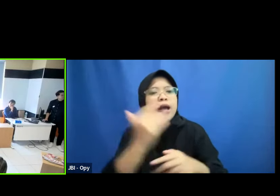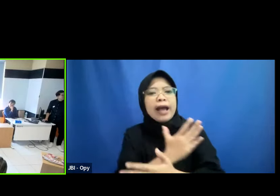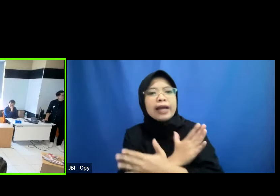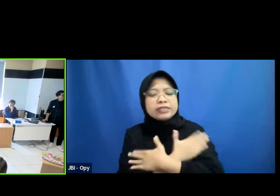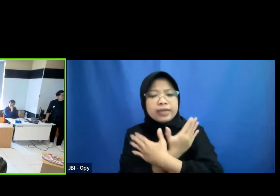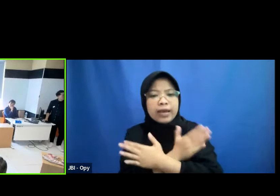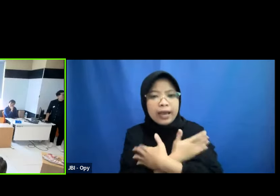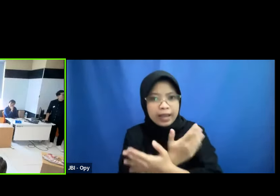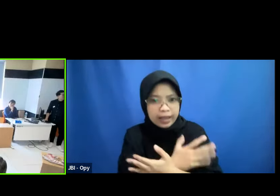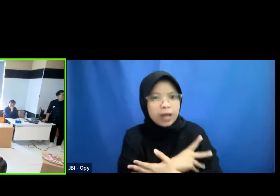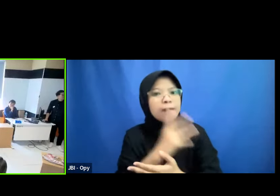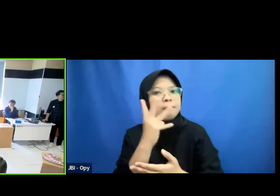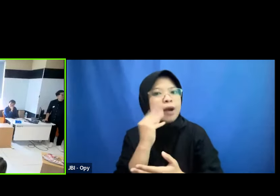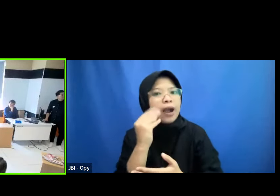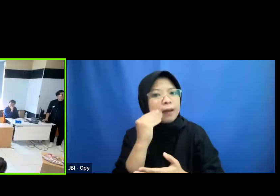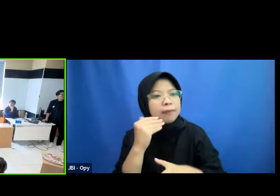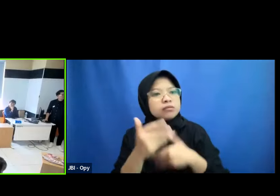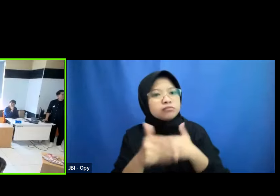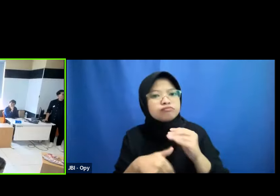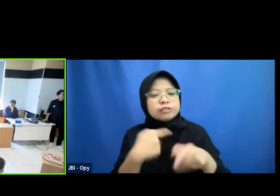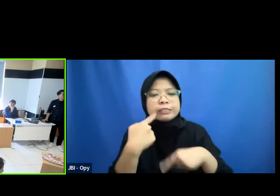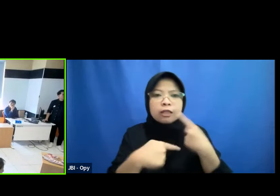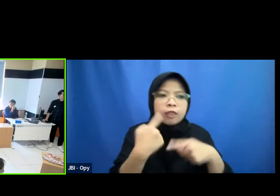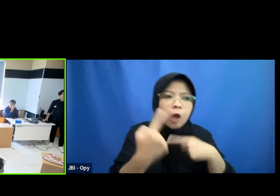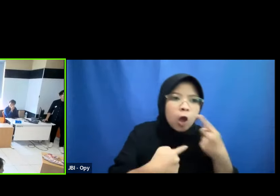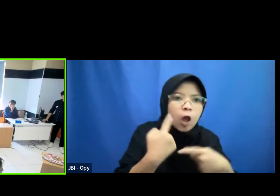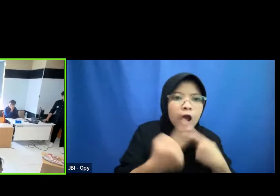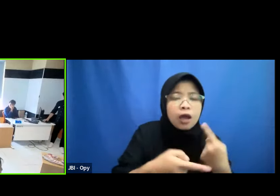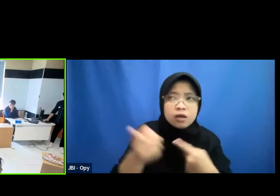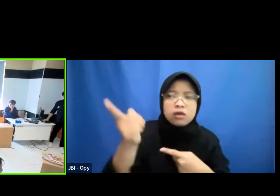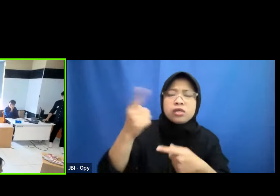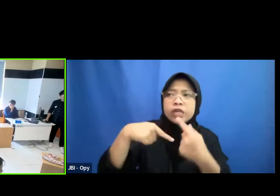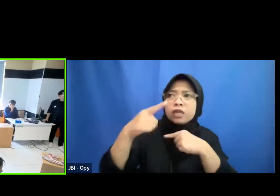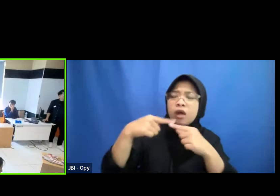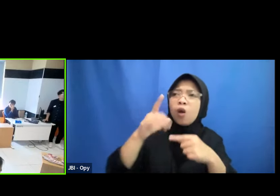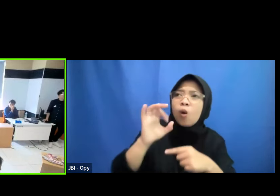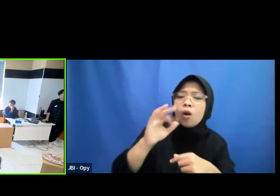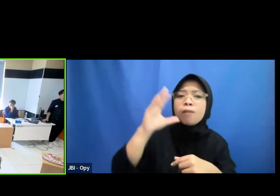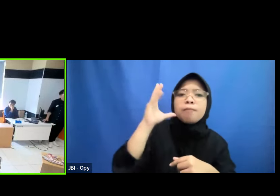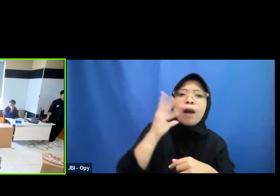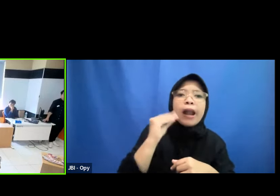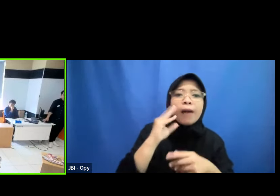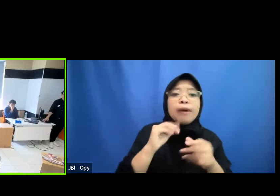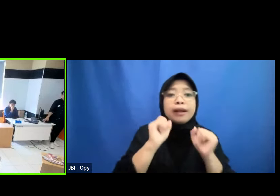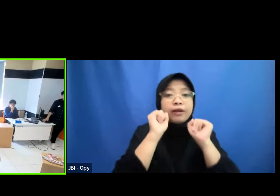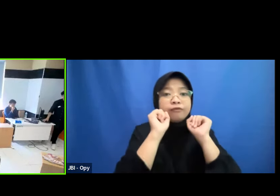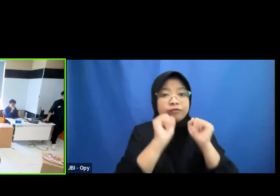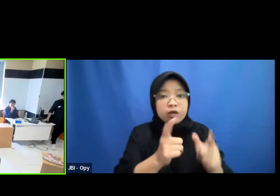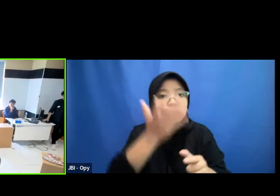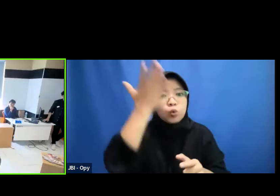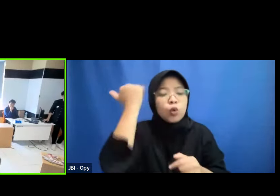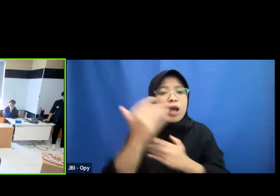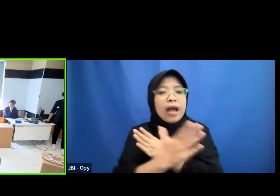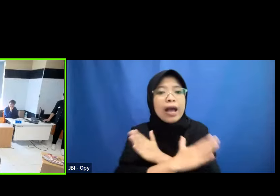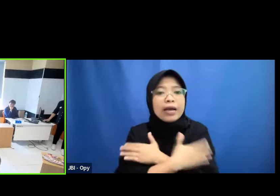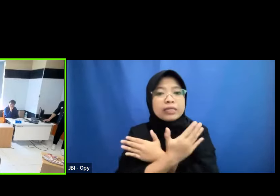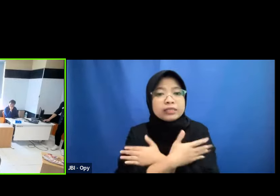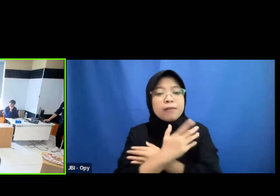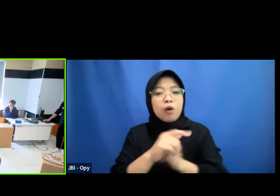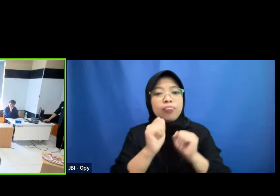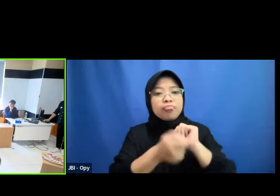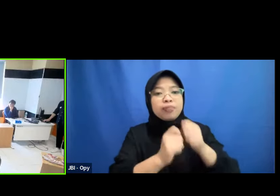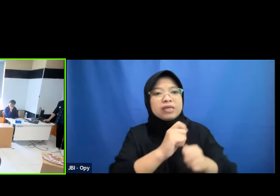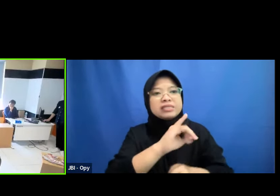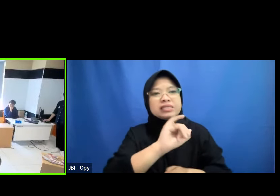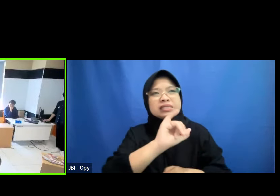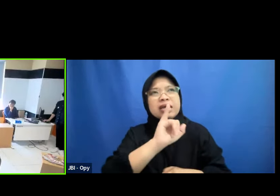share perjalanan di apply savening di situ dia bilang bahwa dia daftar sevenening karena di Aceh kalau mau ielts itu paling